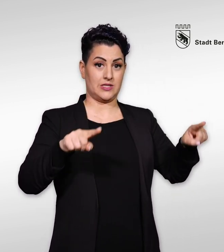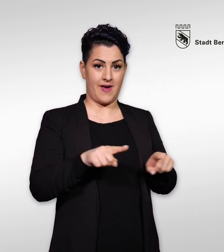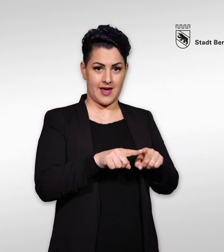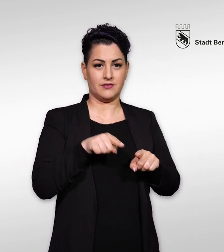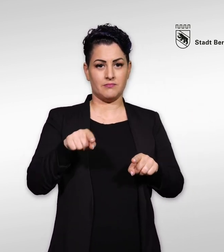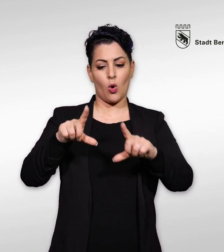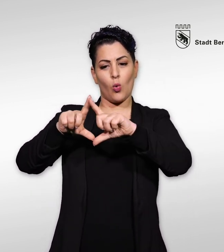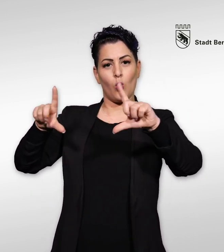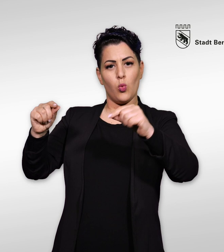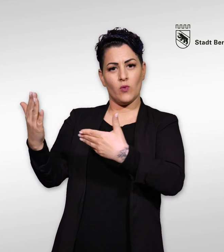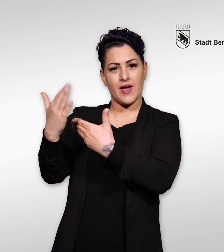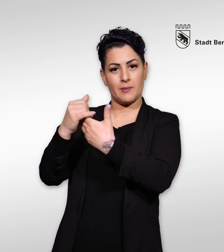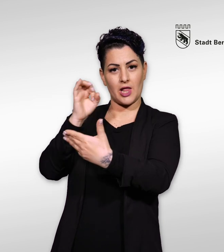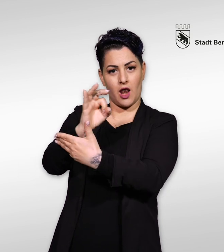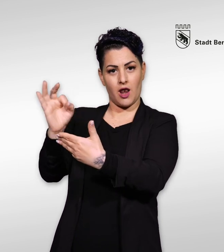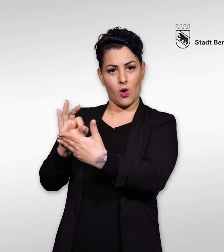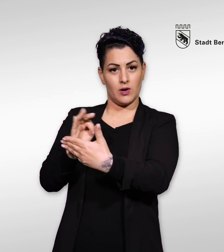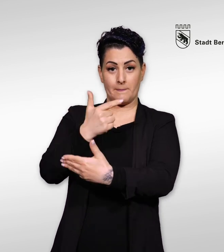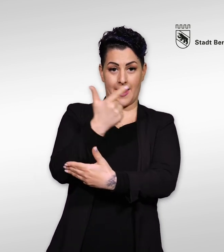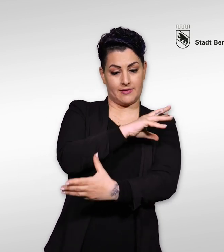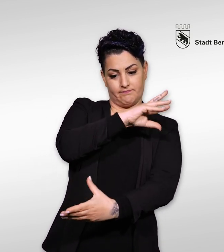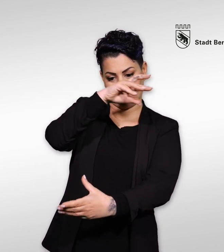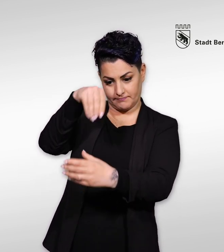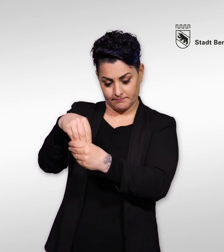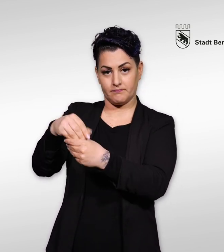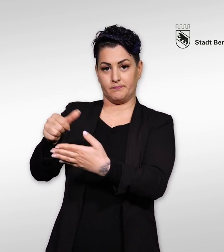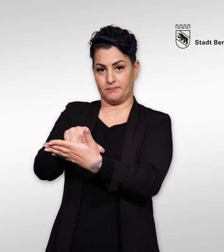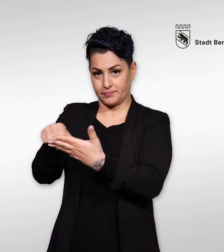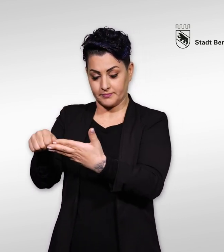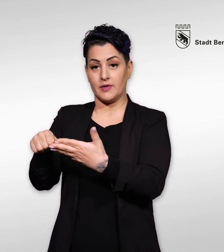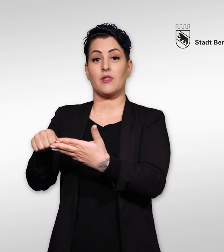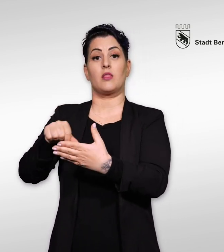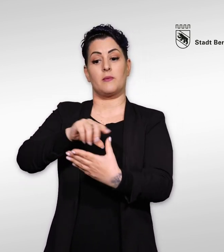Nun können Sie den Stimmrechtsausweis und das Stimmkuvert in das Antwortkuvert legen.